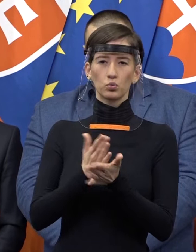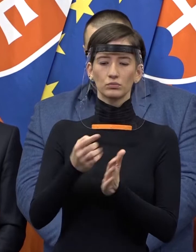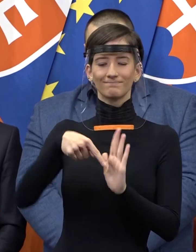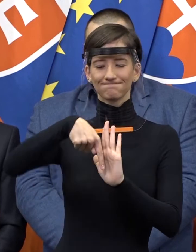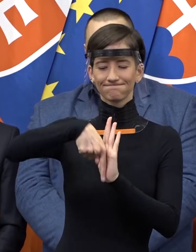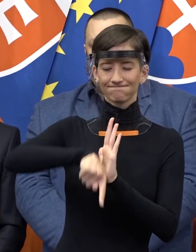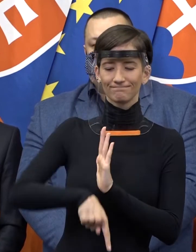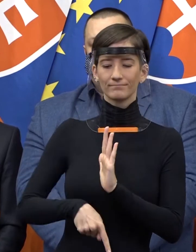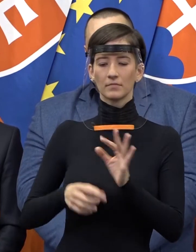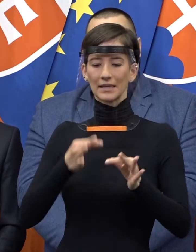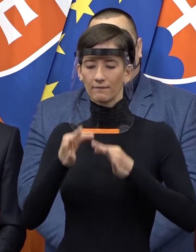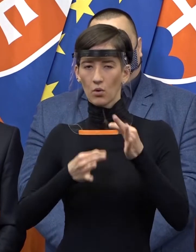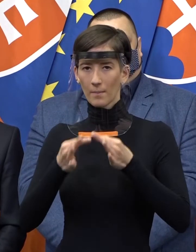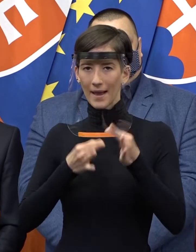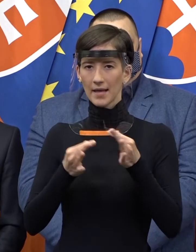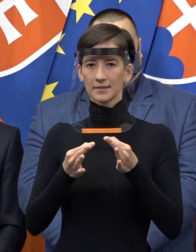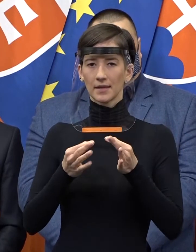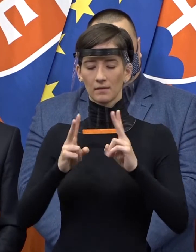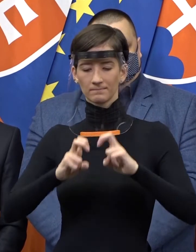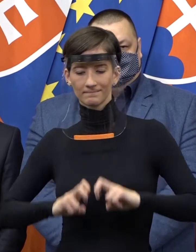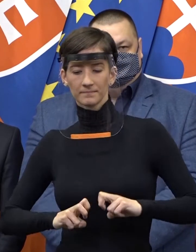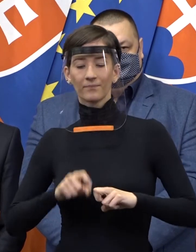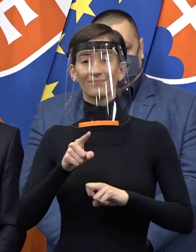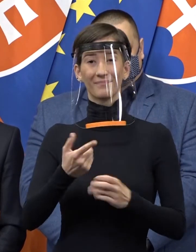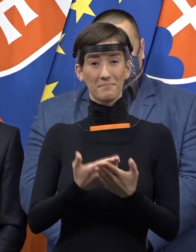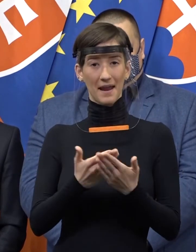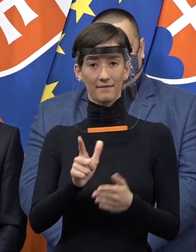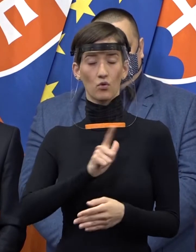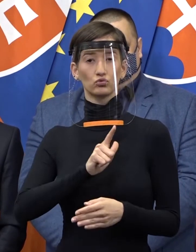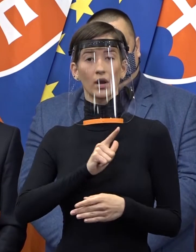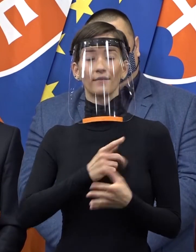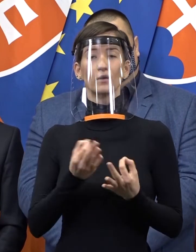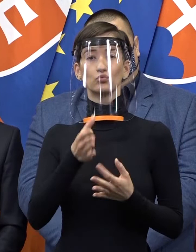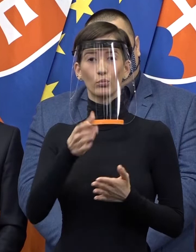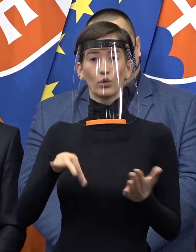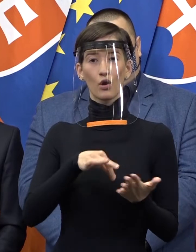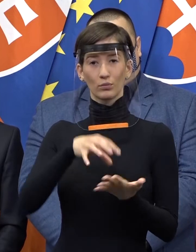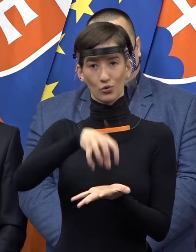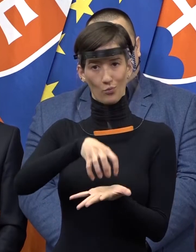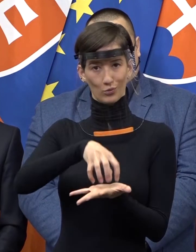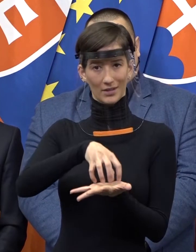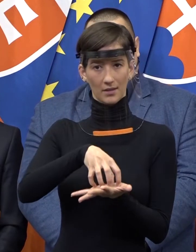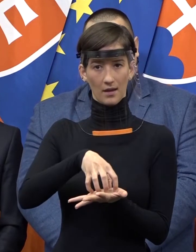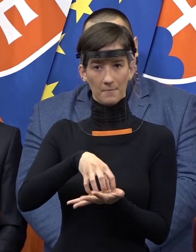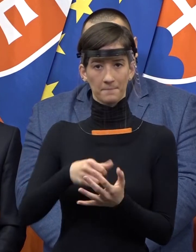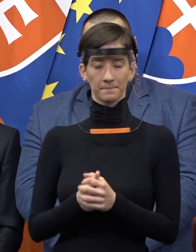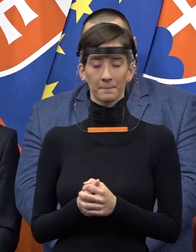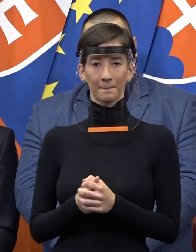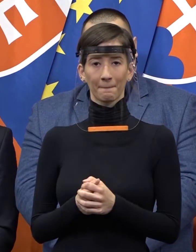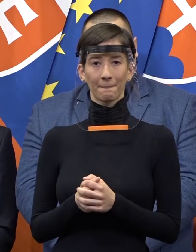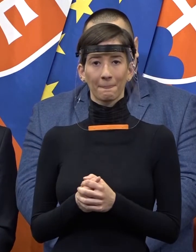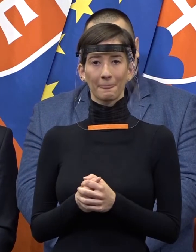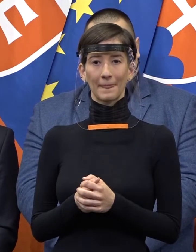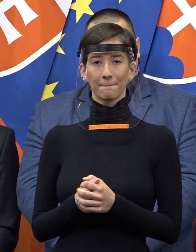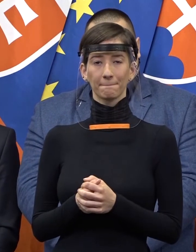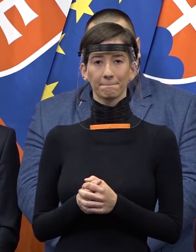v tých osadách. Bohužiaľ, do osad bolo dovolené chodiť s autom, s tým, že na hraniciach stačilo povedať, že choďte